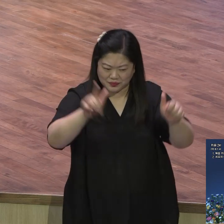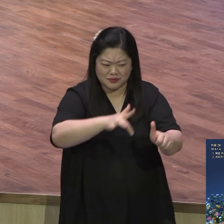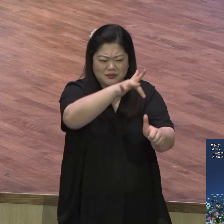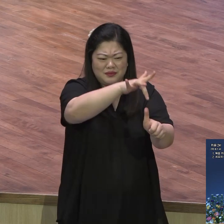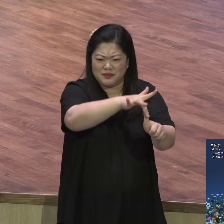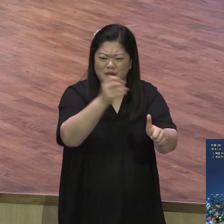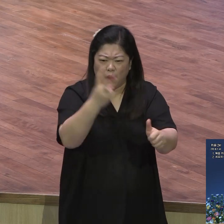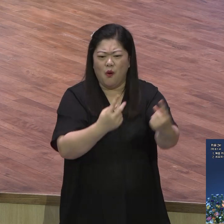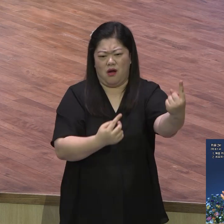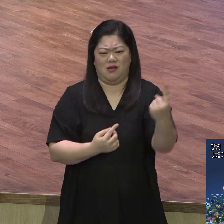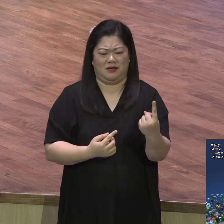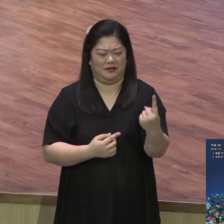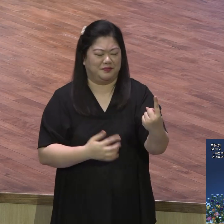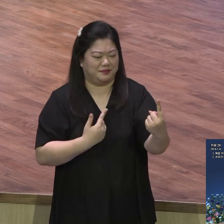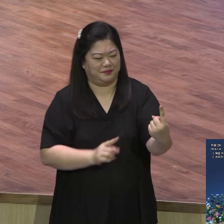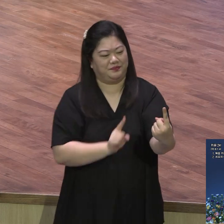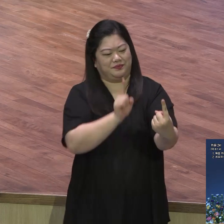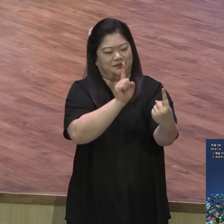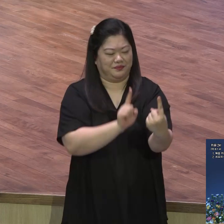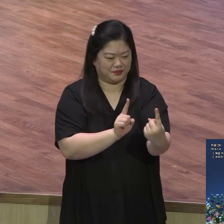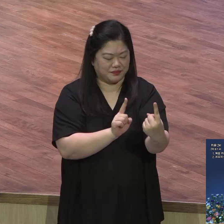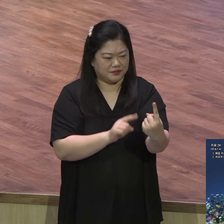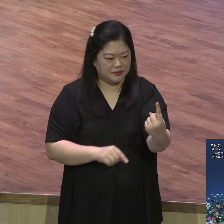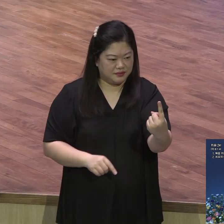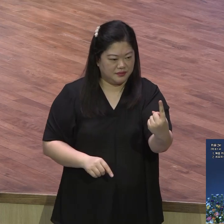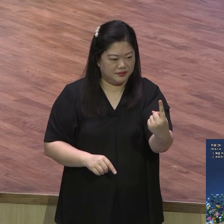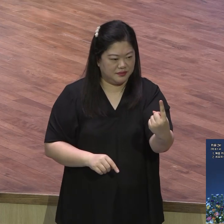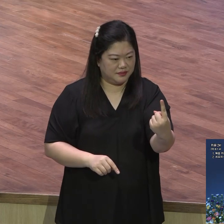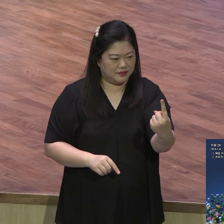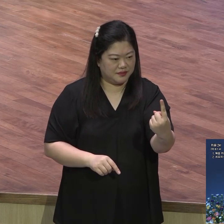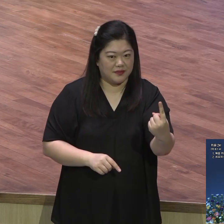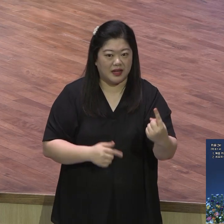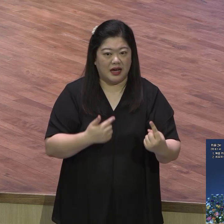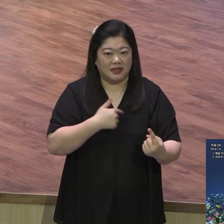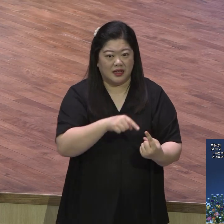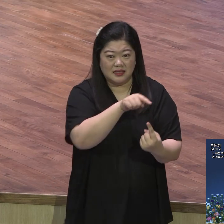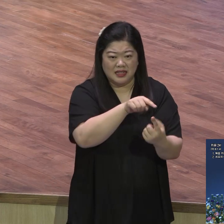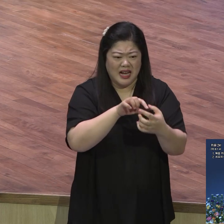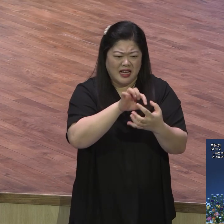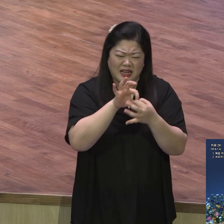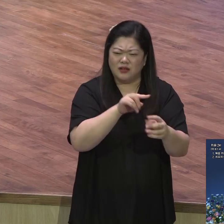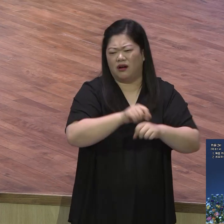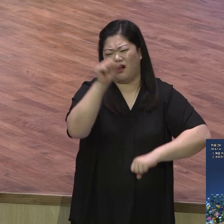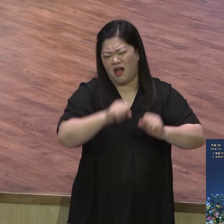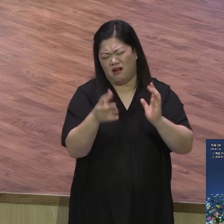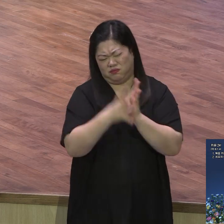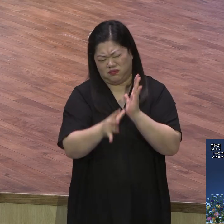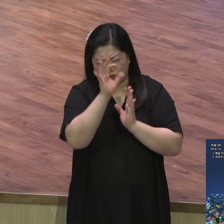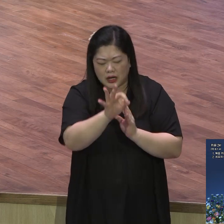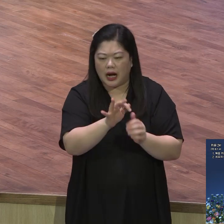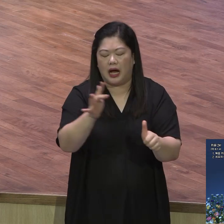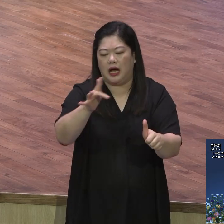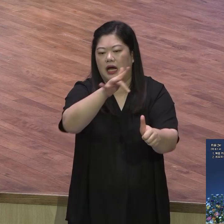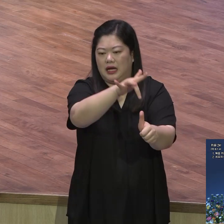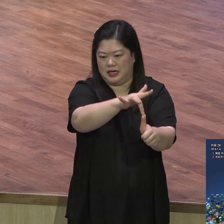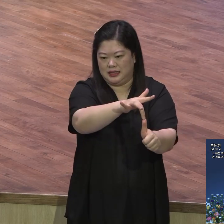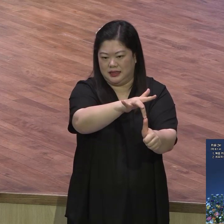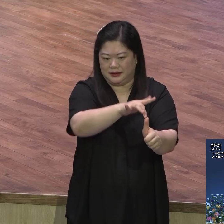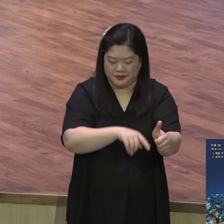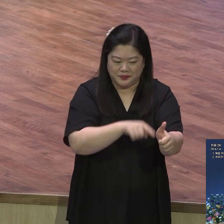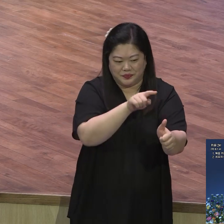치유한다. 그러니까 또 귀신 들린 사람이 많이 데려와. 그래가지고 귀신이 문제 있는 아들한테 돌아오는데 교회